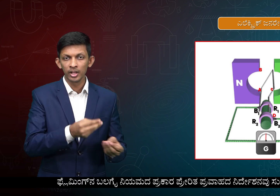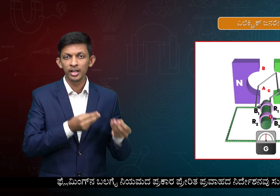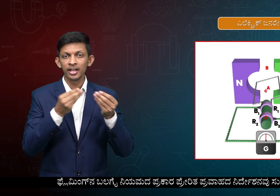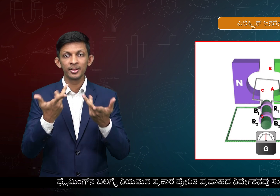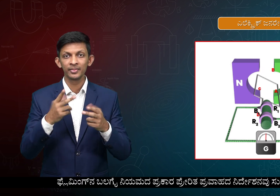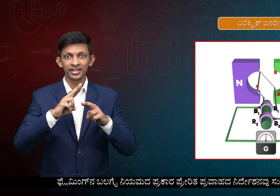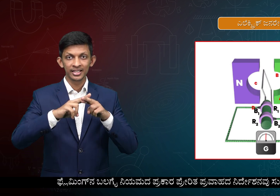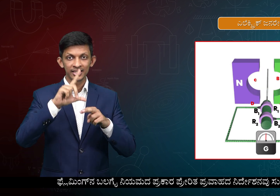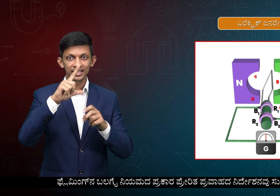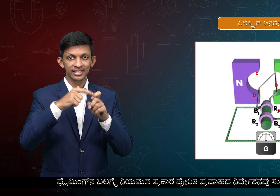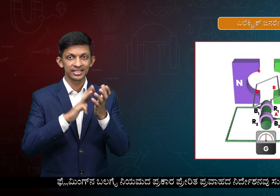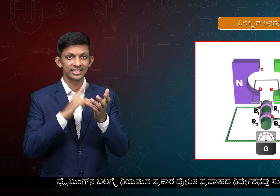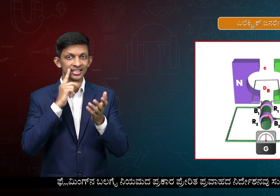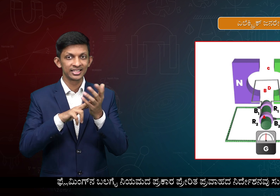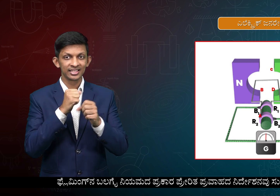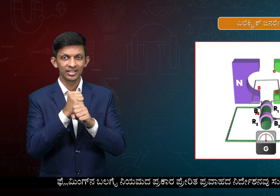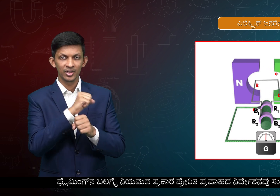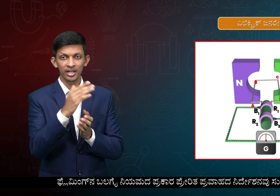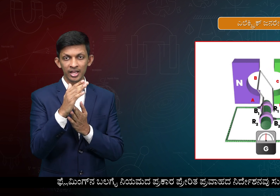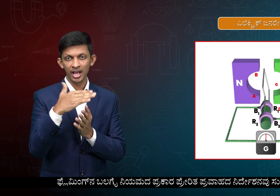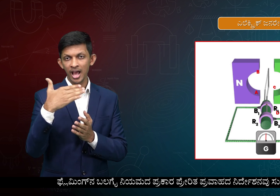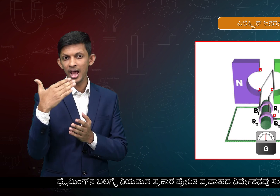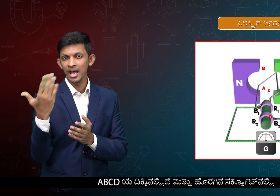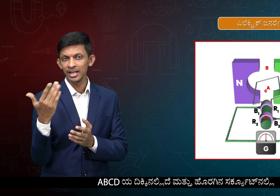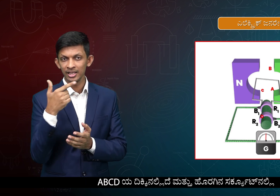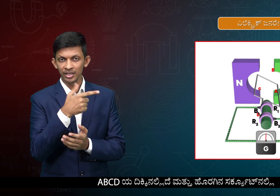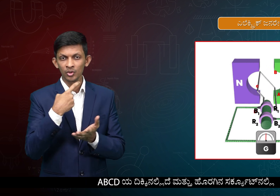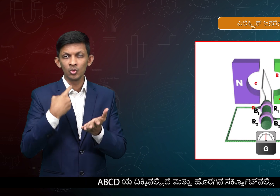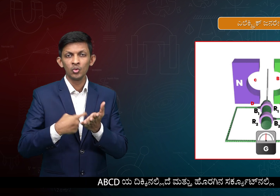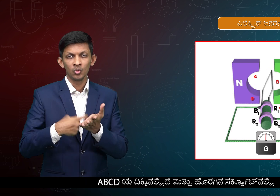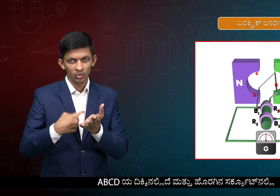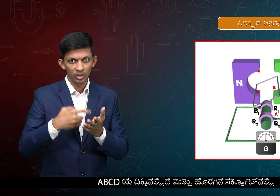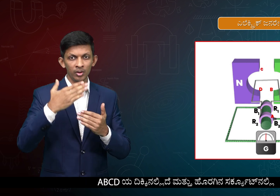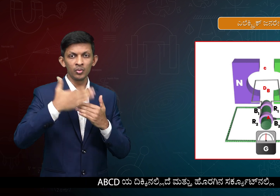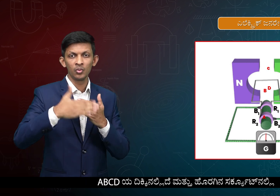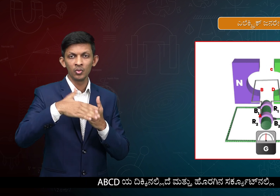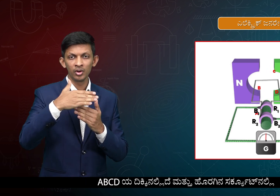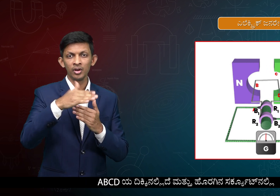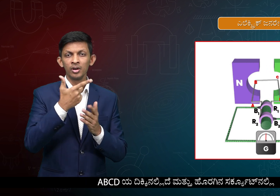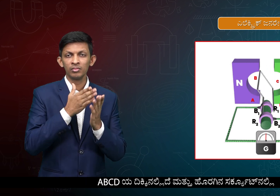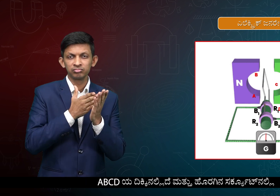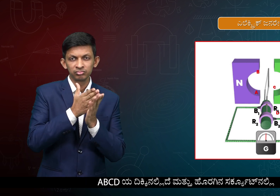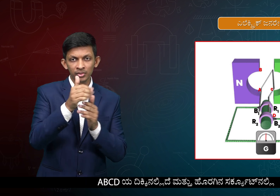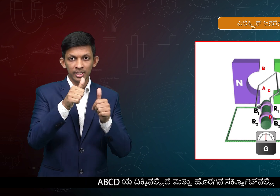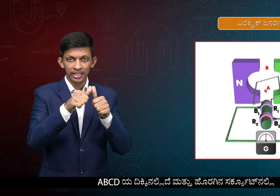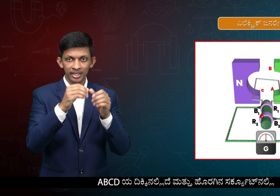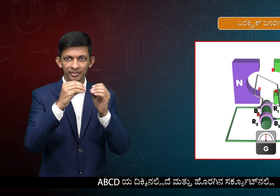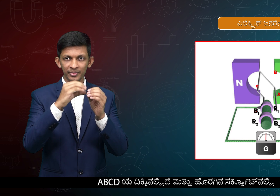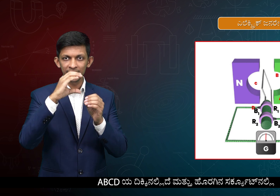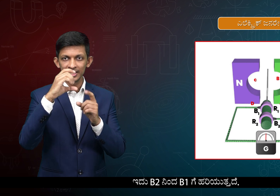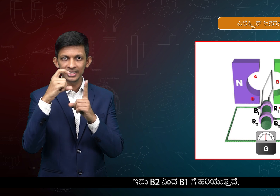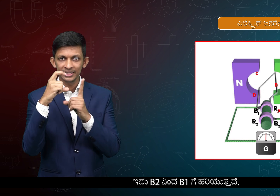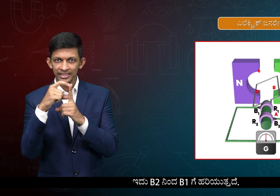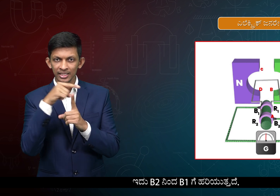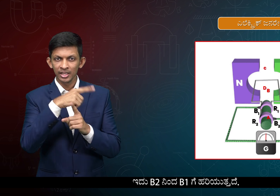ನಿಯಮದ ಪ್ರಕಾರ ಪ್ರೇರಿತ ಪ್ರವಾಹದ ನಿರ್ದೇಶನವು ಸುರುಳಿಯಲ್ಲಿ ಎಬಿಸಿಡಿಯ ದಿಕ್ಕಿನಲ್ಲಿದೆ ಮತ್ತು ಹೊರಗಿನ